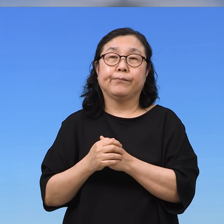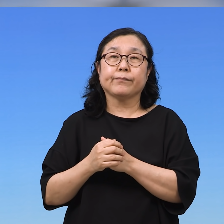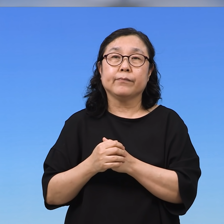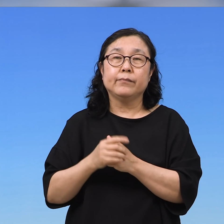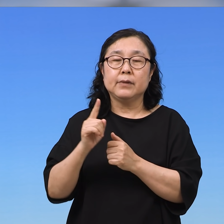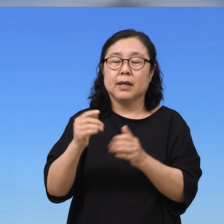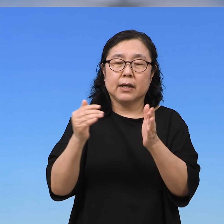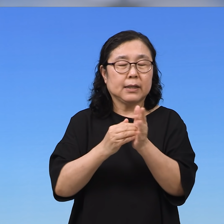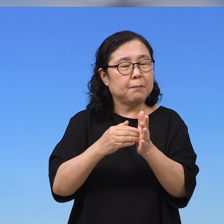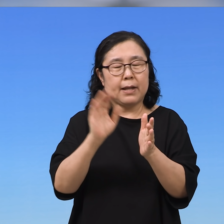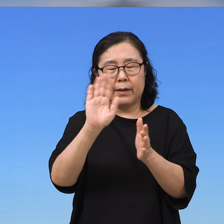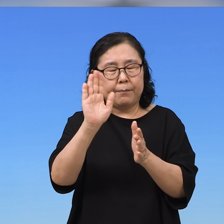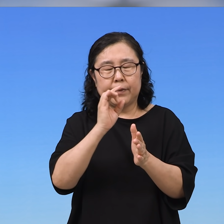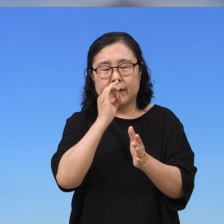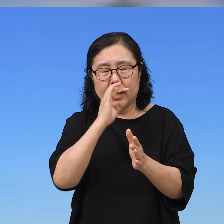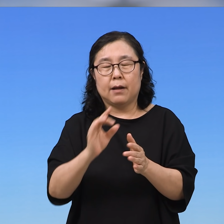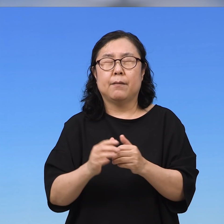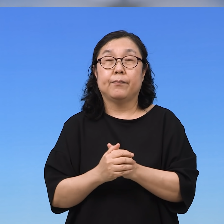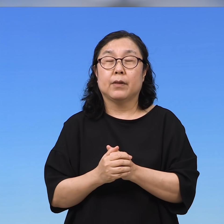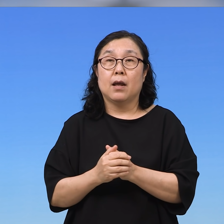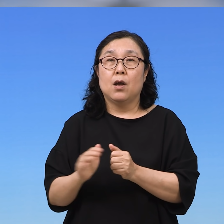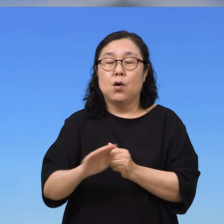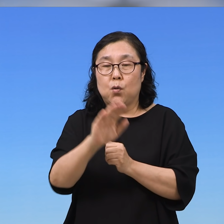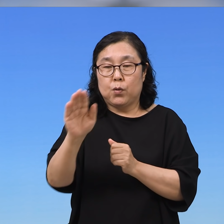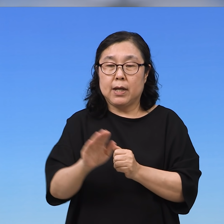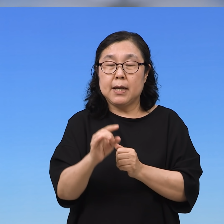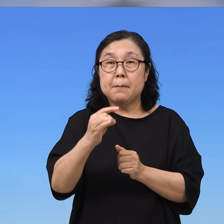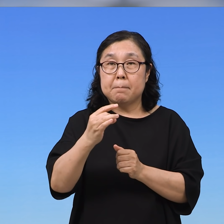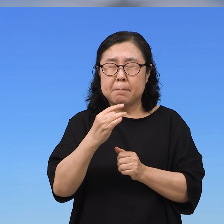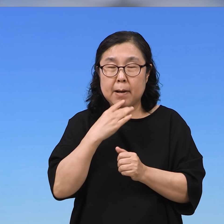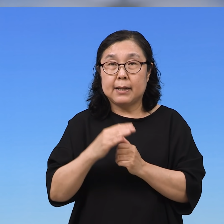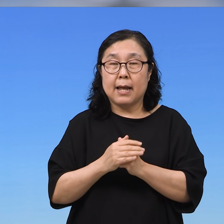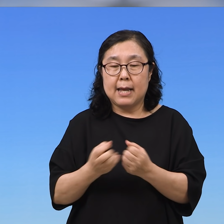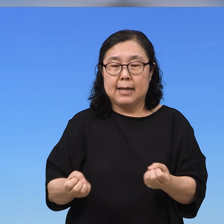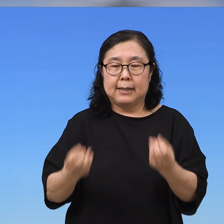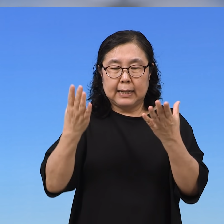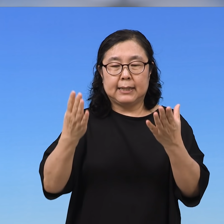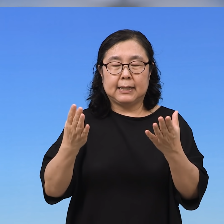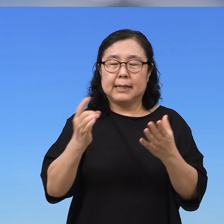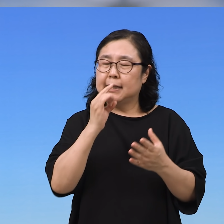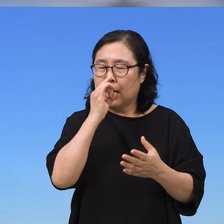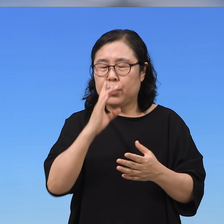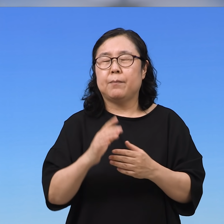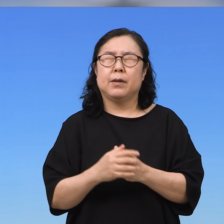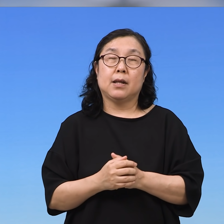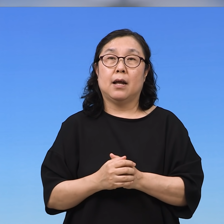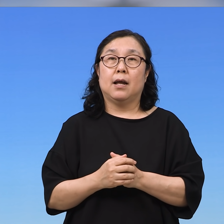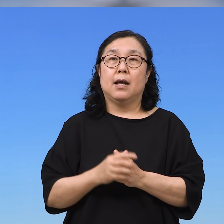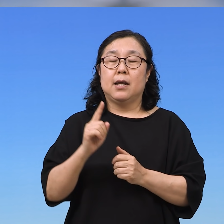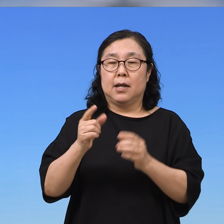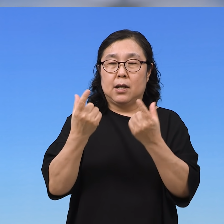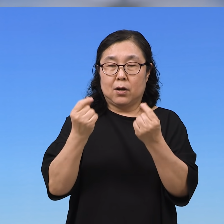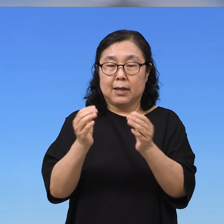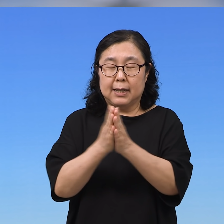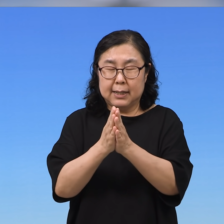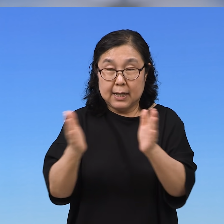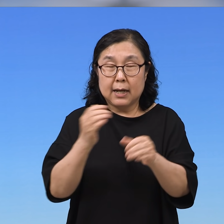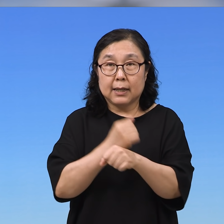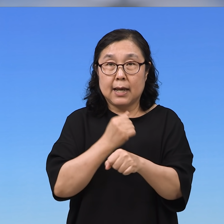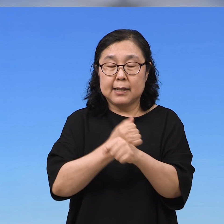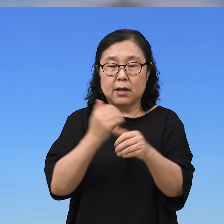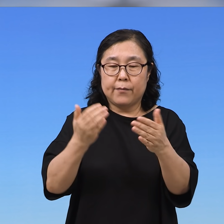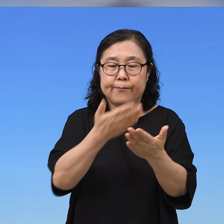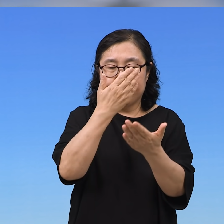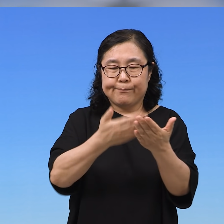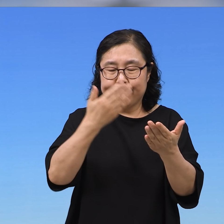여러분, 이렇게만 끝나면 곤란합니다. 우리끼리만의 잔치가 되면 곤란합니다. 이렇게 시작을